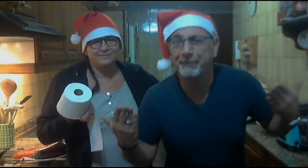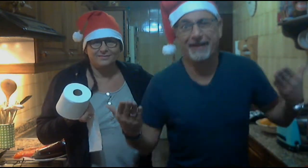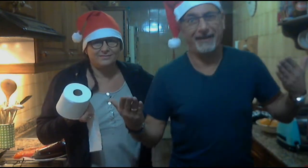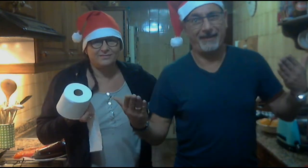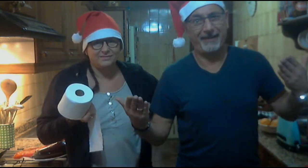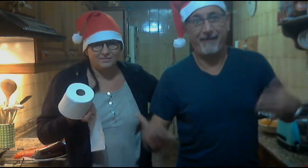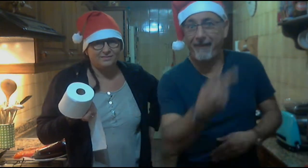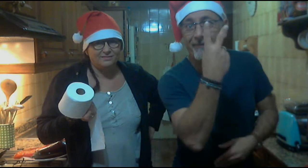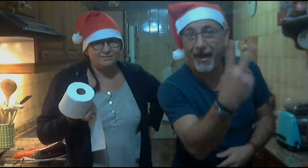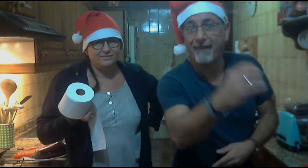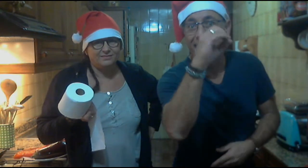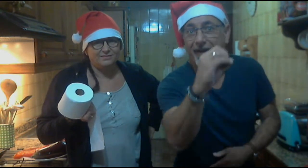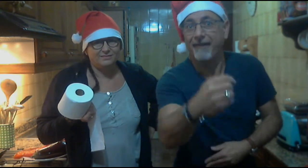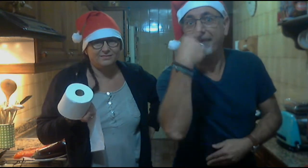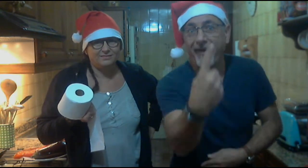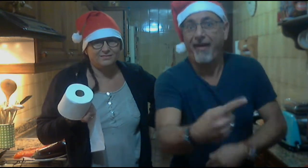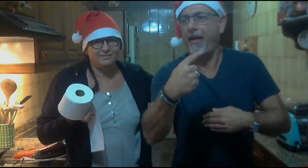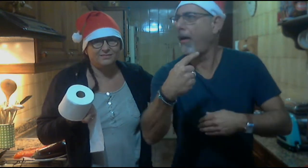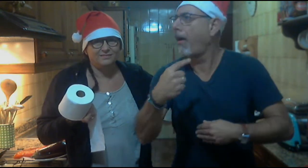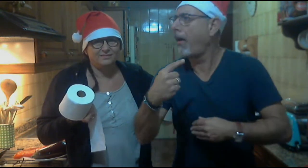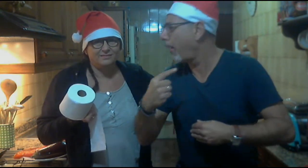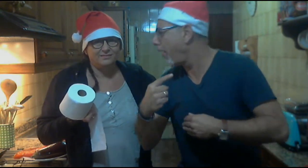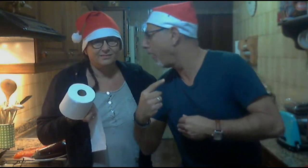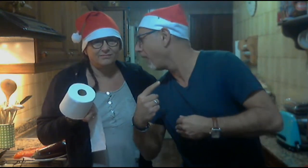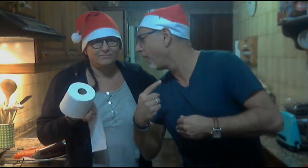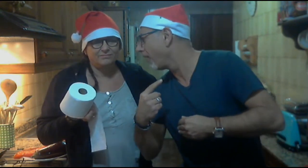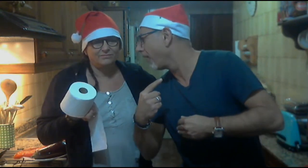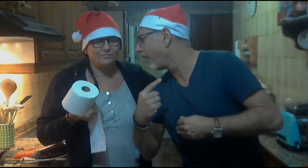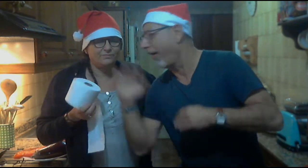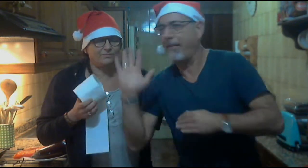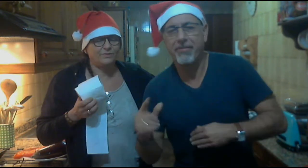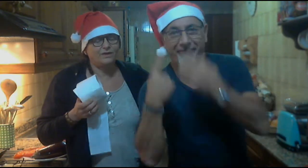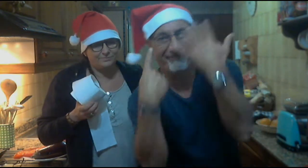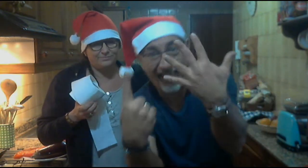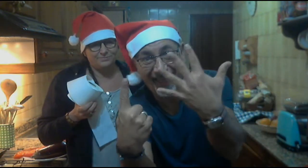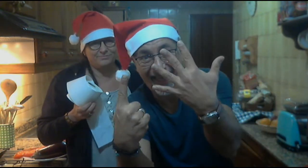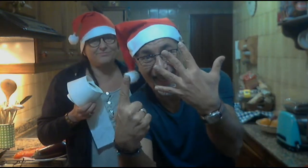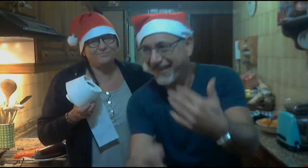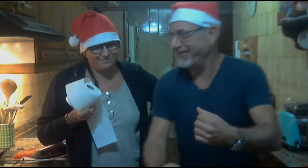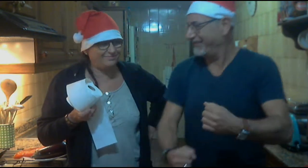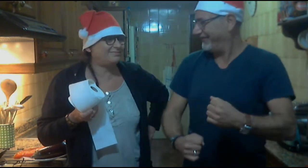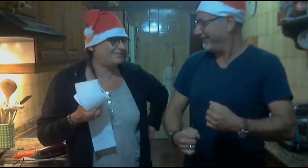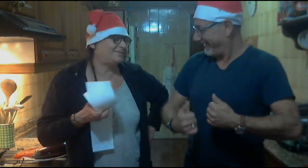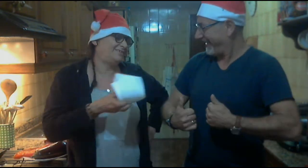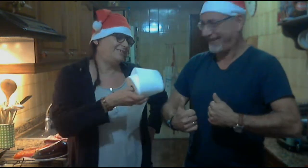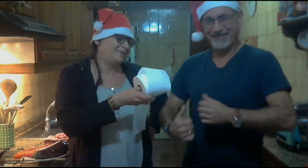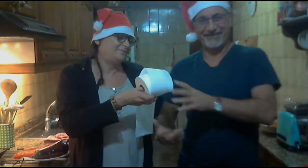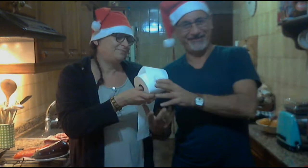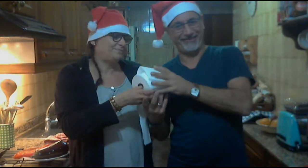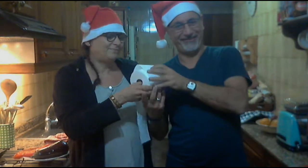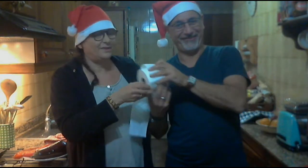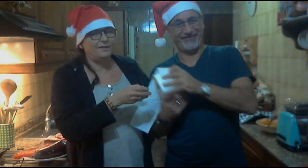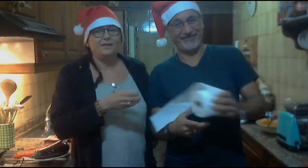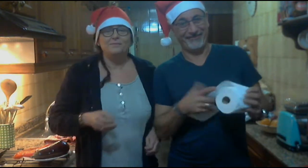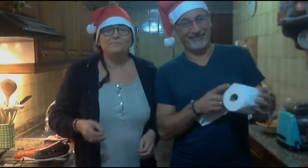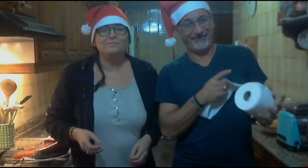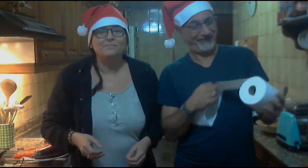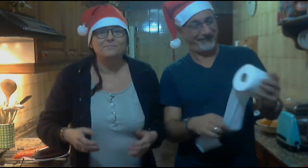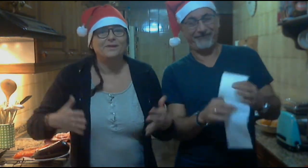espocales que fueron tirados por el llamado comando de las terratas, lo ganan en espalda a la que le tenía a la bombilla, hoy está llena de clientes, aquí murieron 5 personas y traen los botaron claramente lindas. El profeta le dice